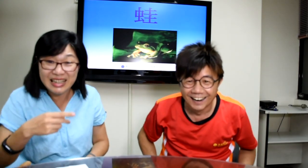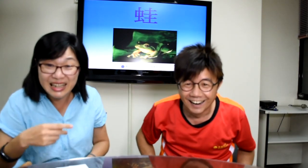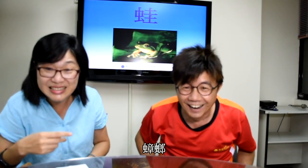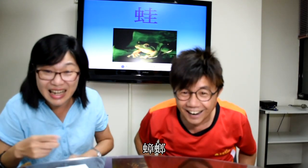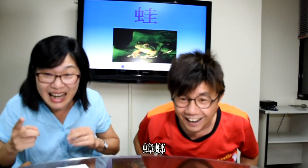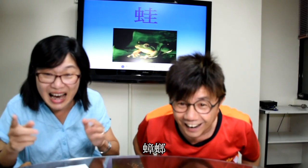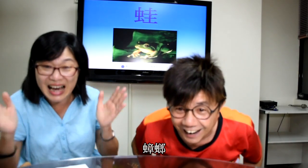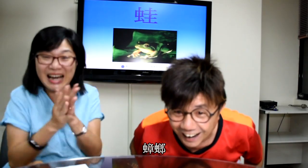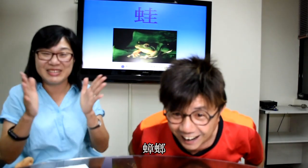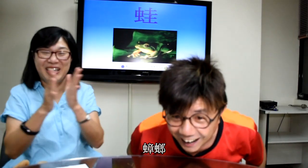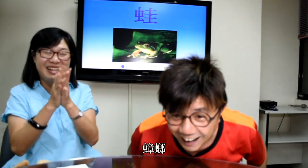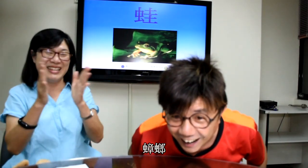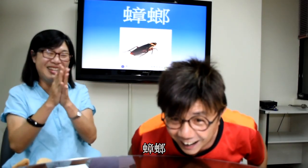了！蟑螂。